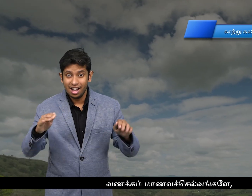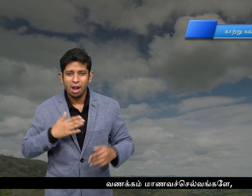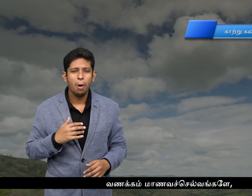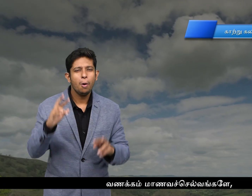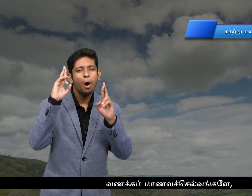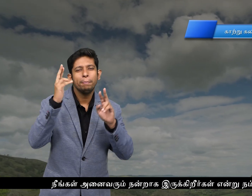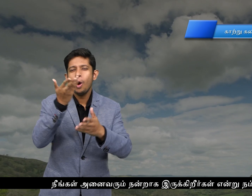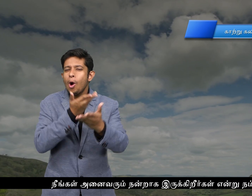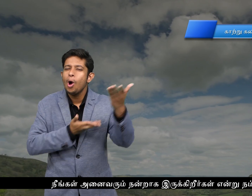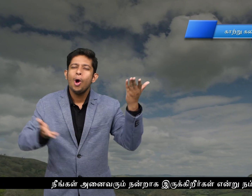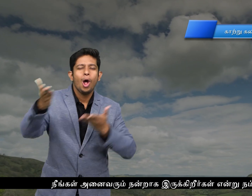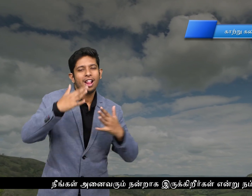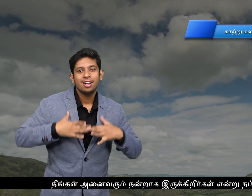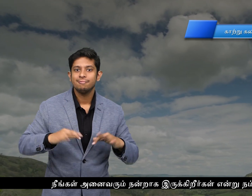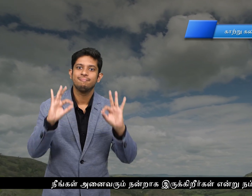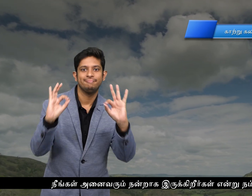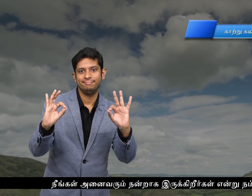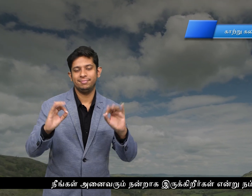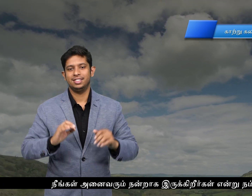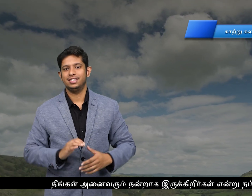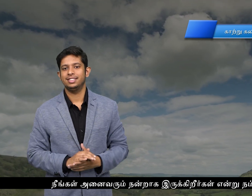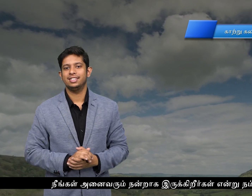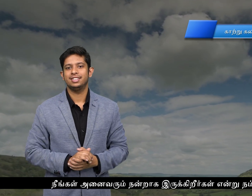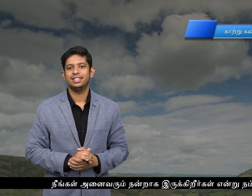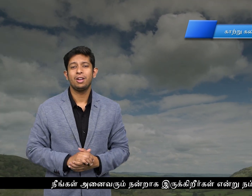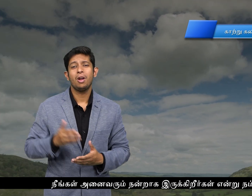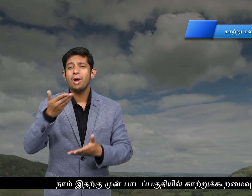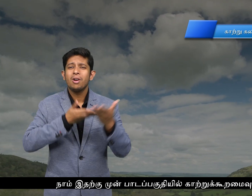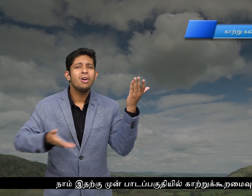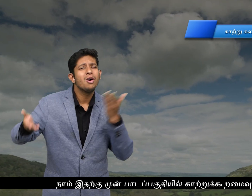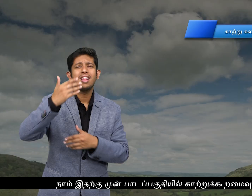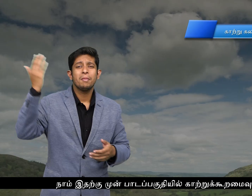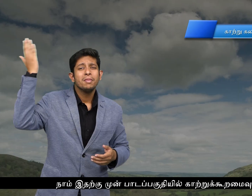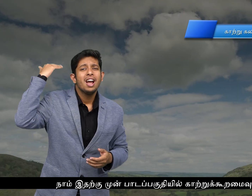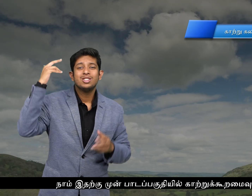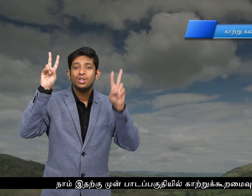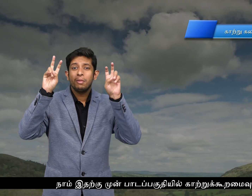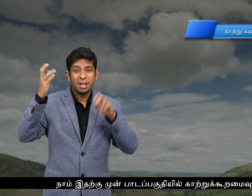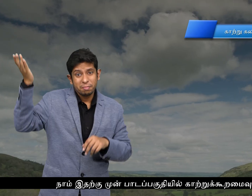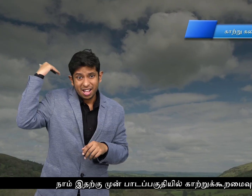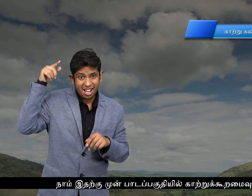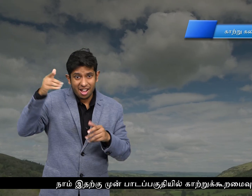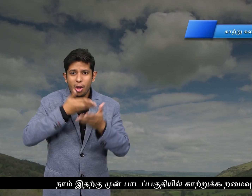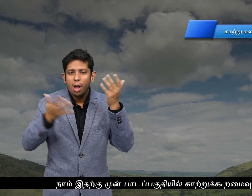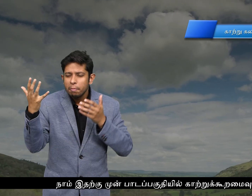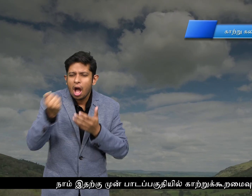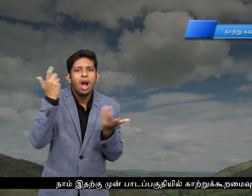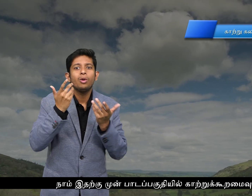செல்வங்களே, நீங்கள் அனைவரும் நன்றாக இருக்கிறீர்கள் என்று நம்புகிறேன். நாம் இதற்கு முன் பாடப்பகுதியில் காற்று கூரமைவு